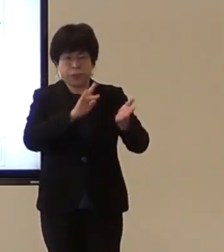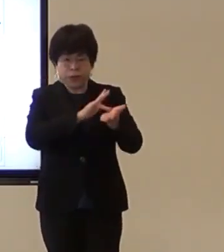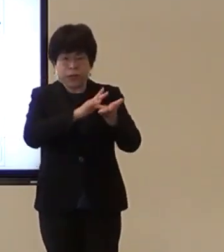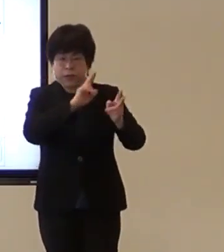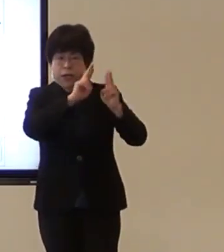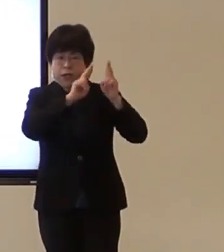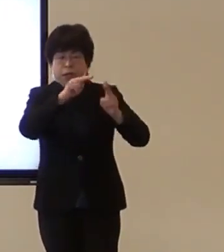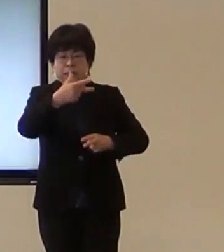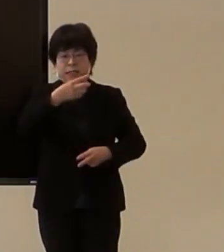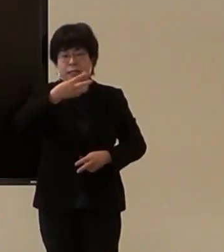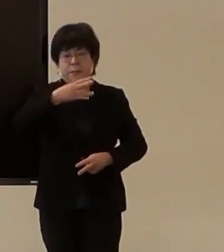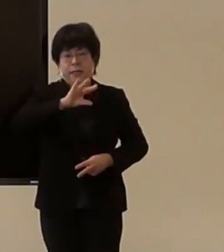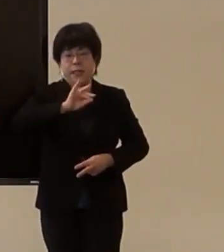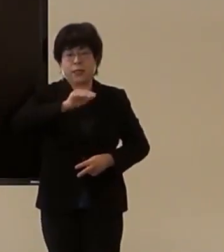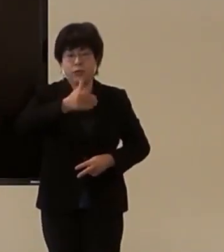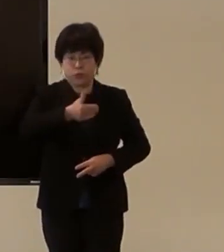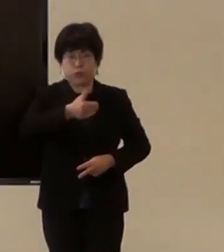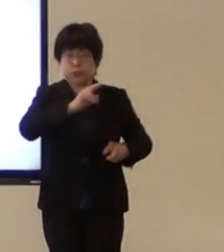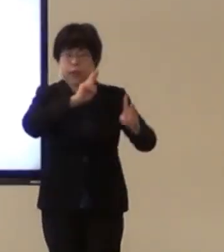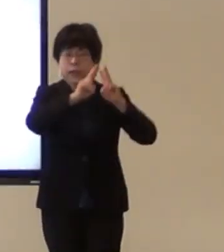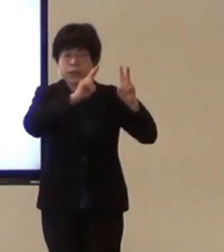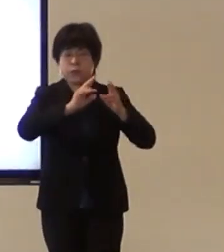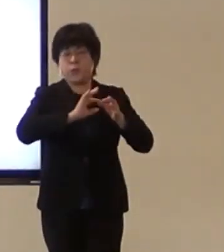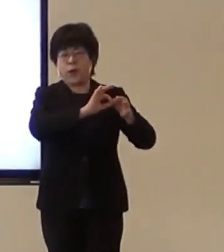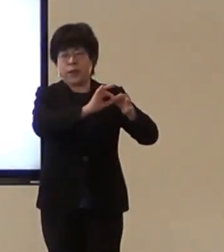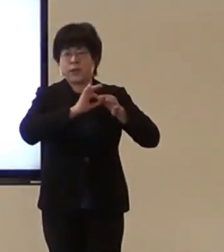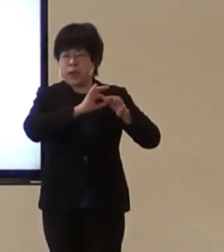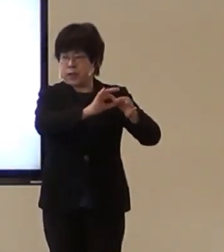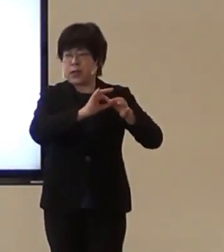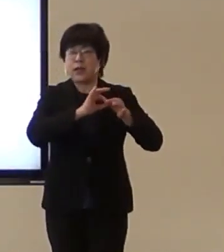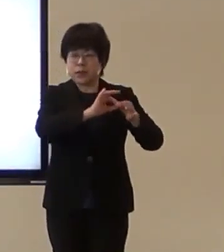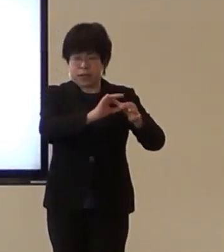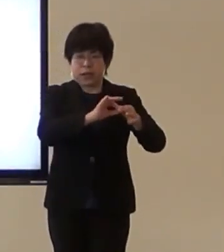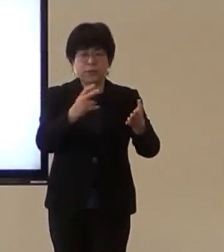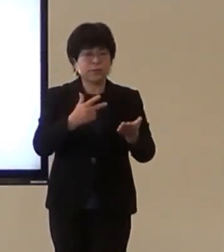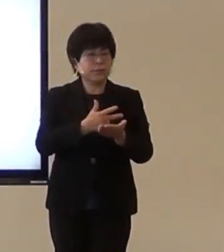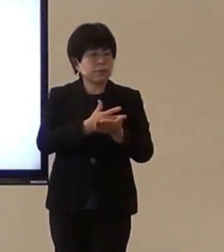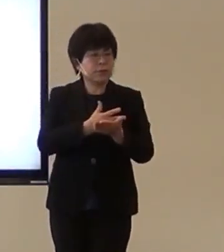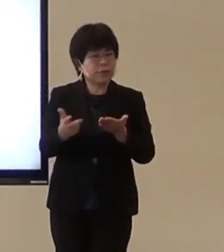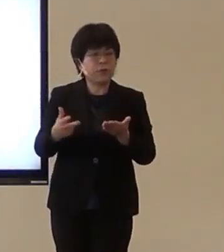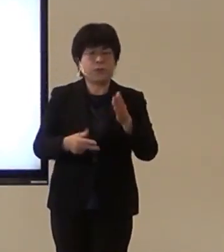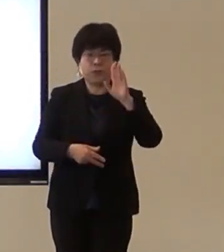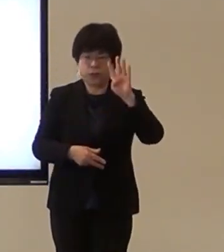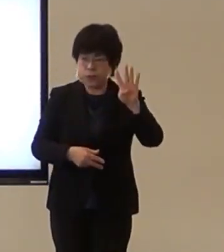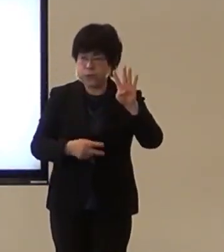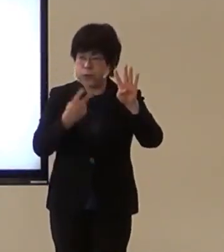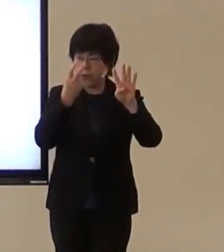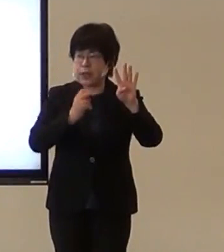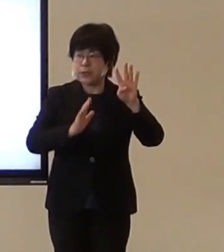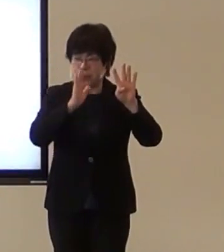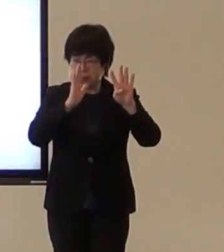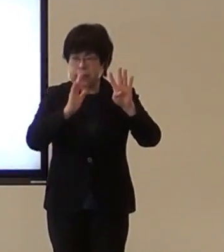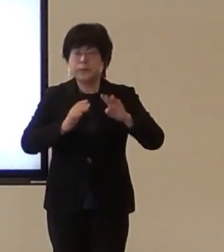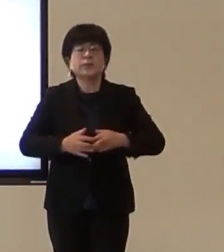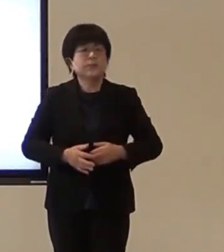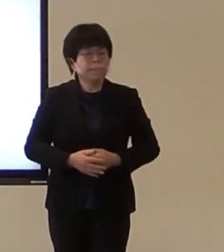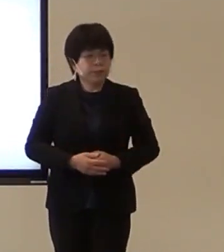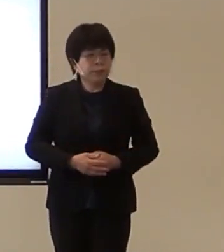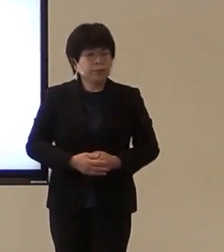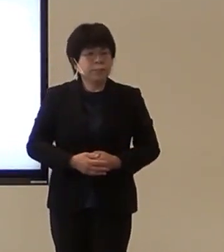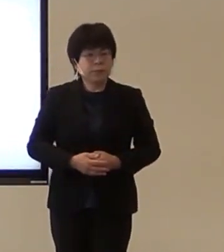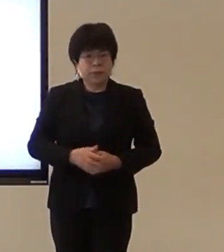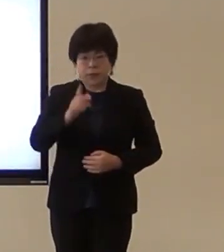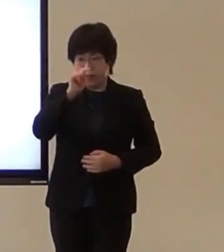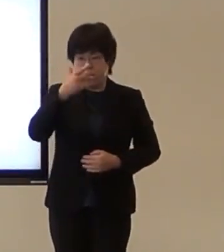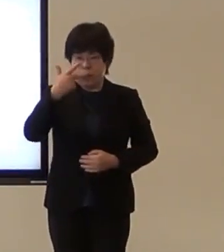シミックホールディング株式会社との連携についてであります。資料4をご覧いただきたいと思います。本市と